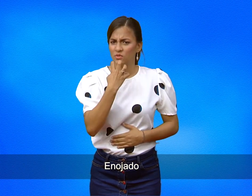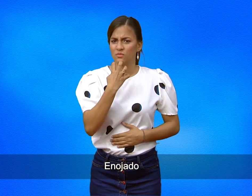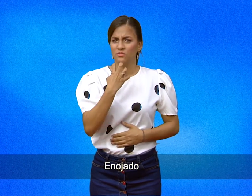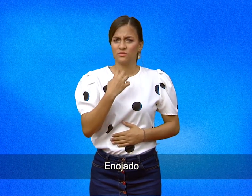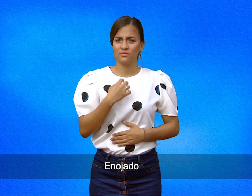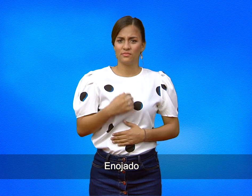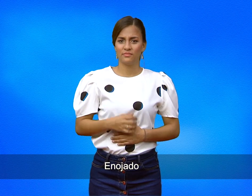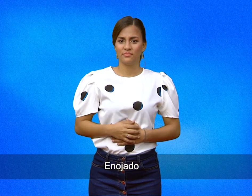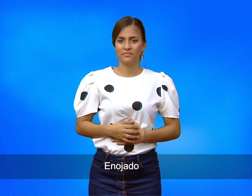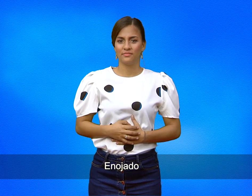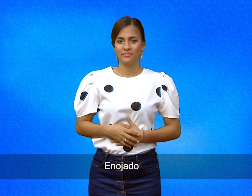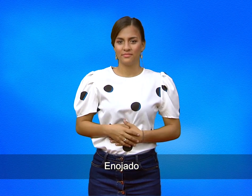Enojado.